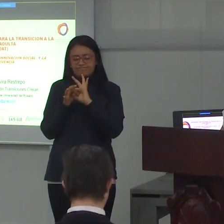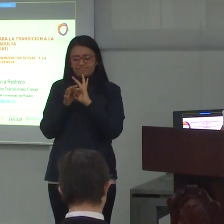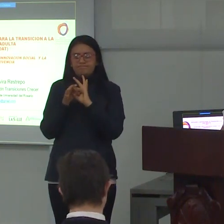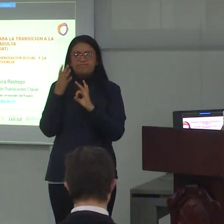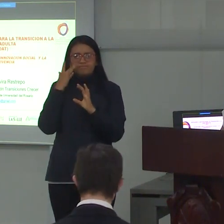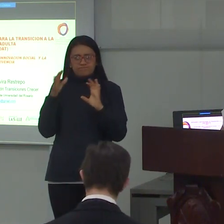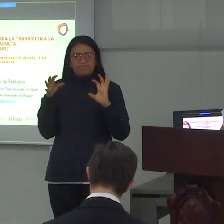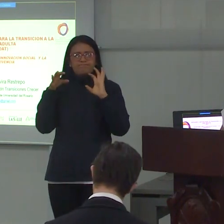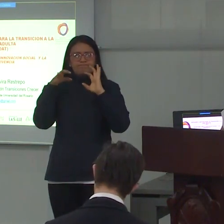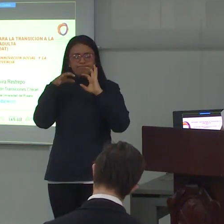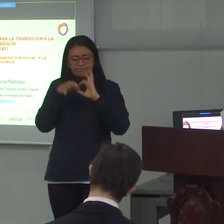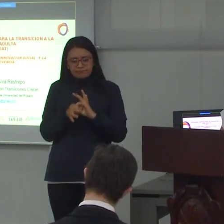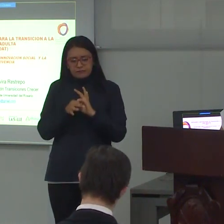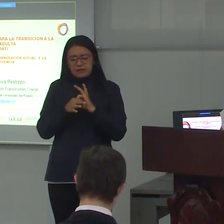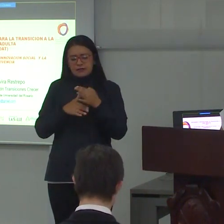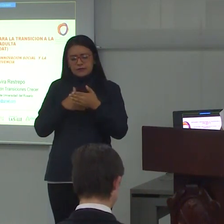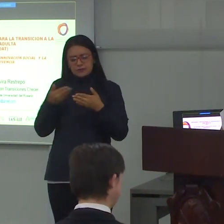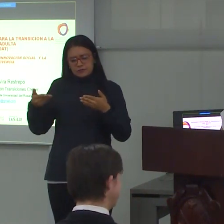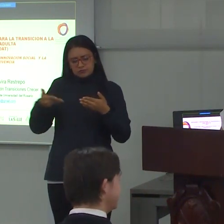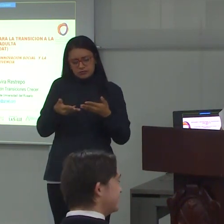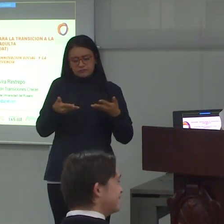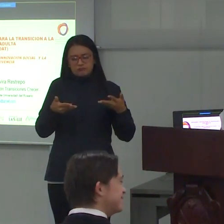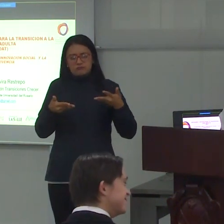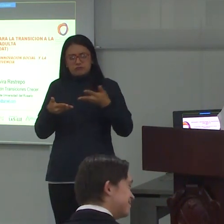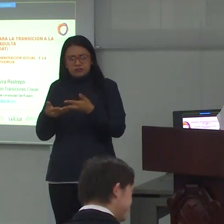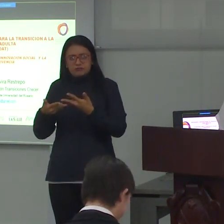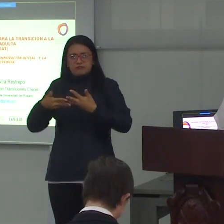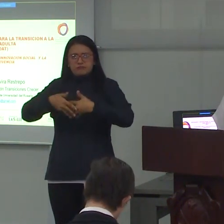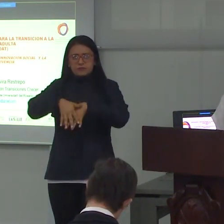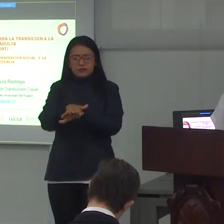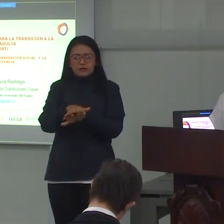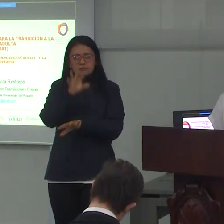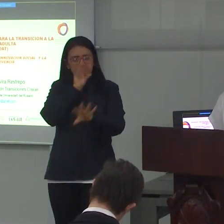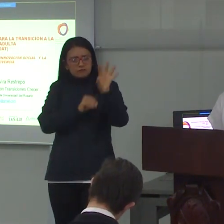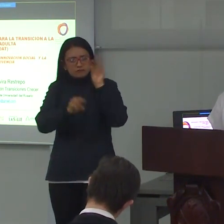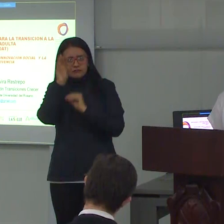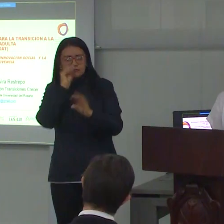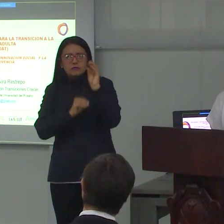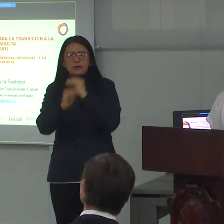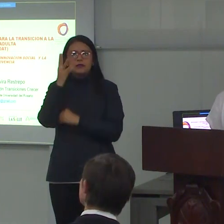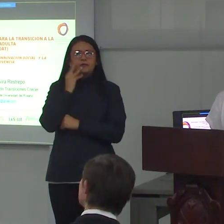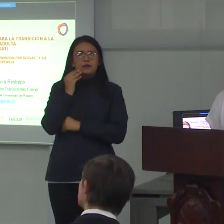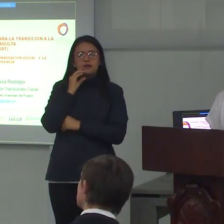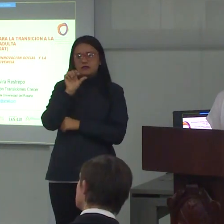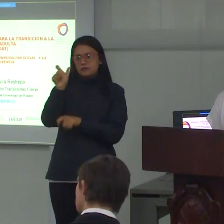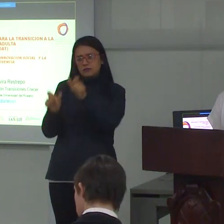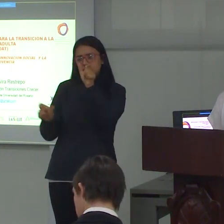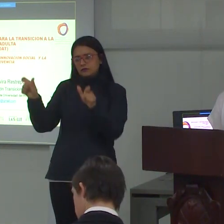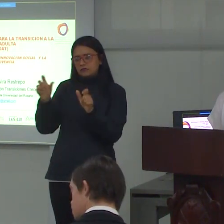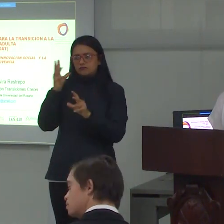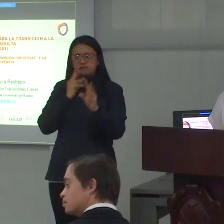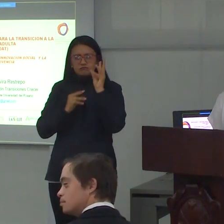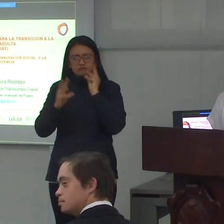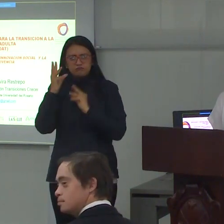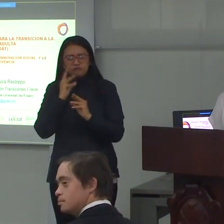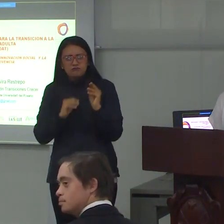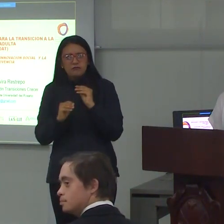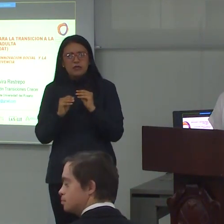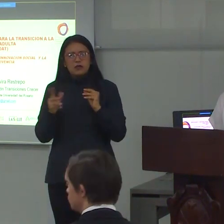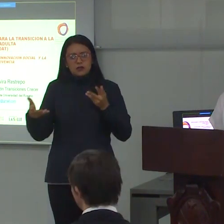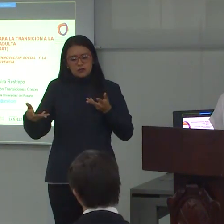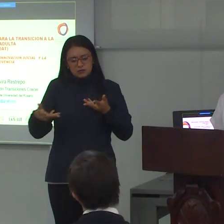permitan ir armando red, ir aprendiendo de las experiencias de otros, irnos